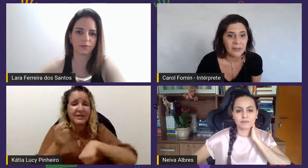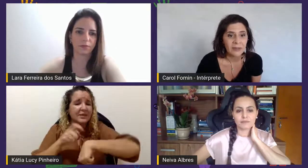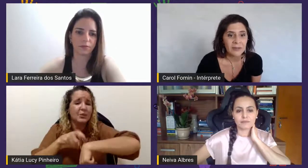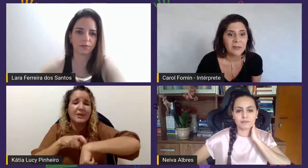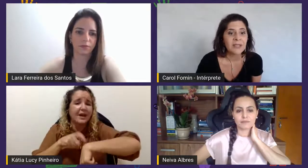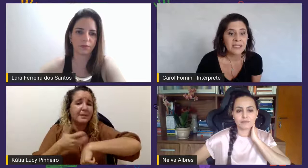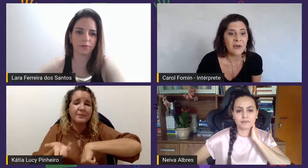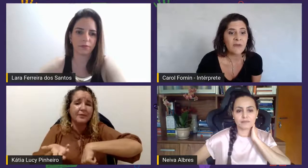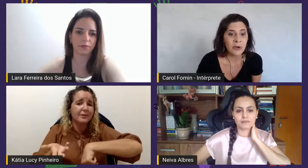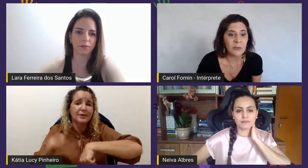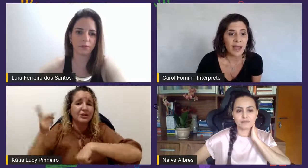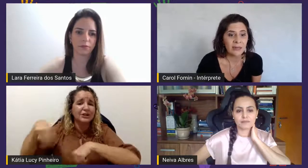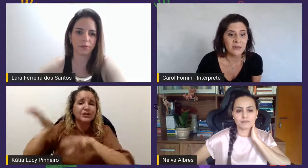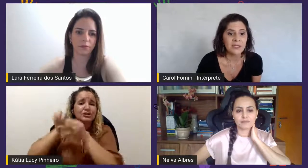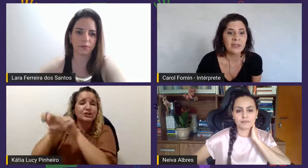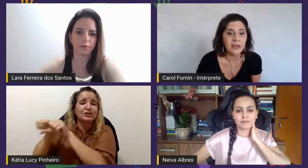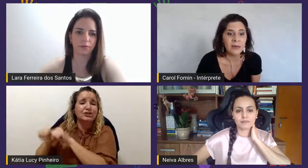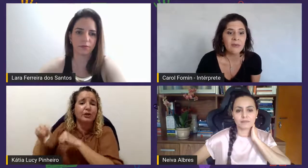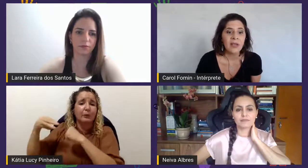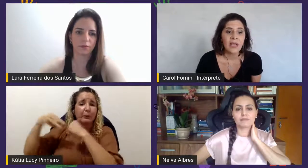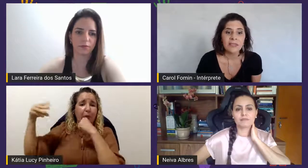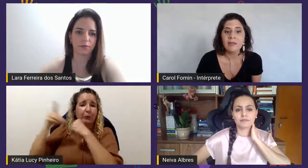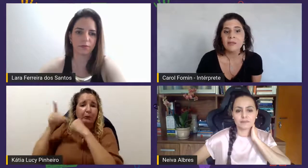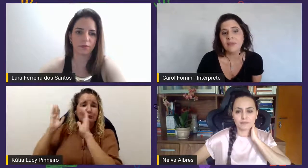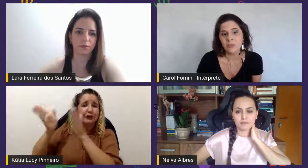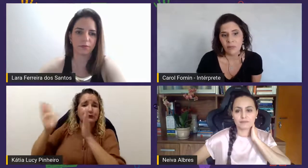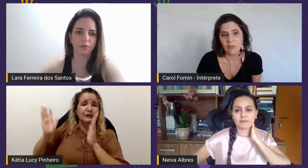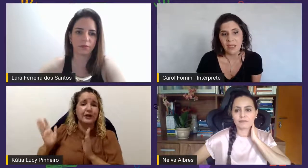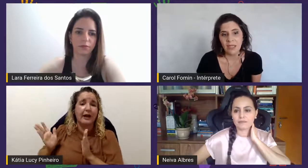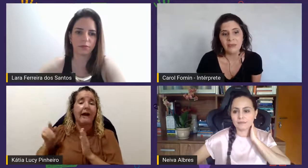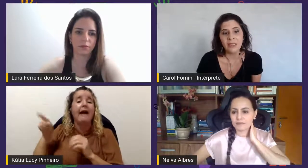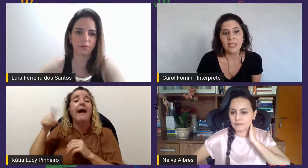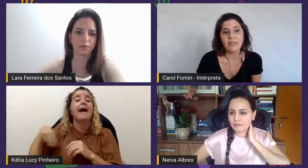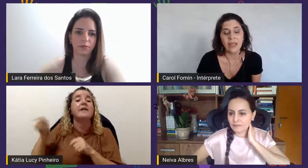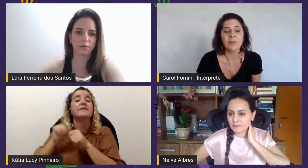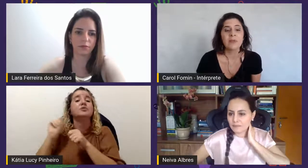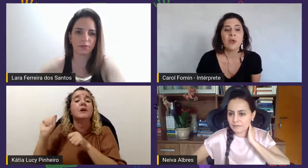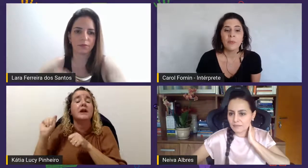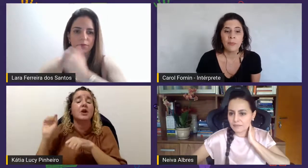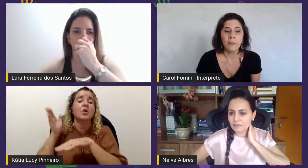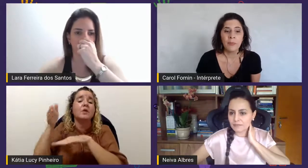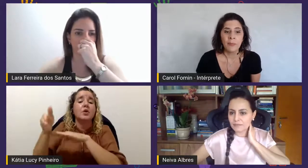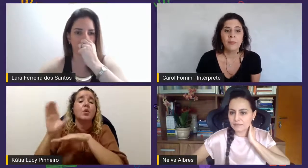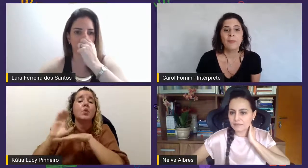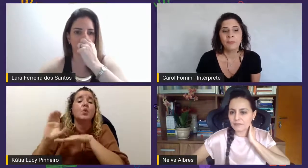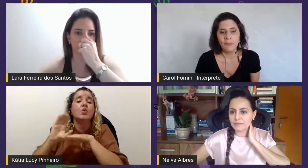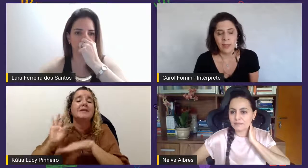formaram, que são formados. Então, estamos vivendo um momento em que temos